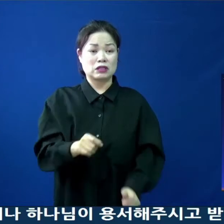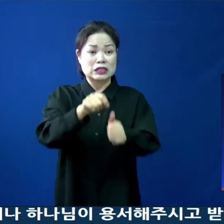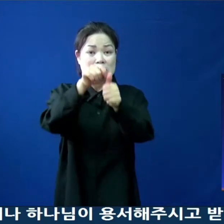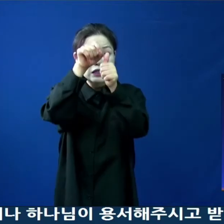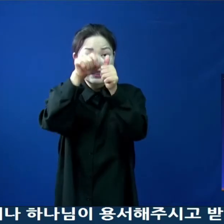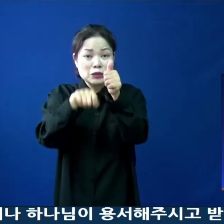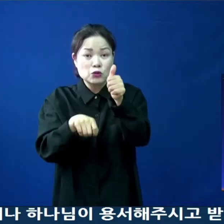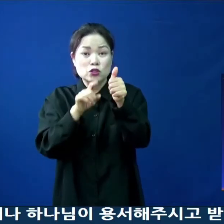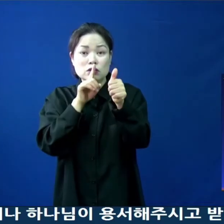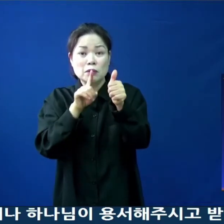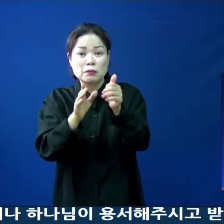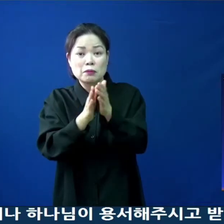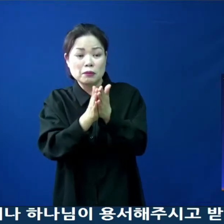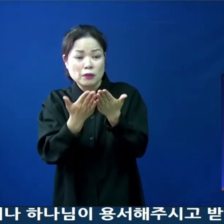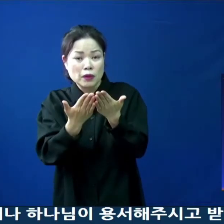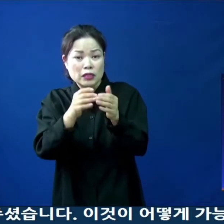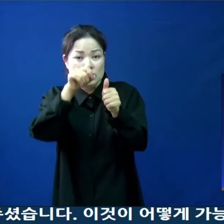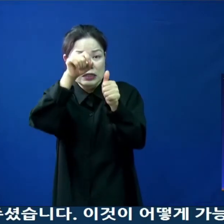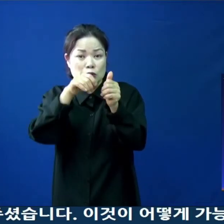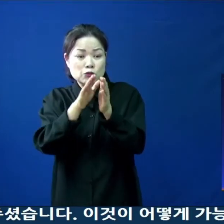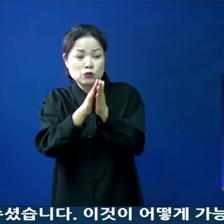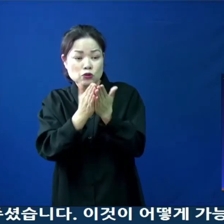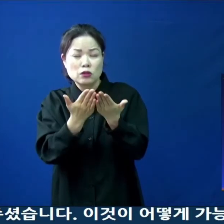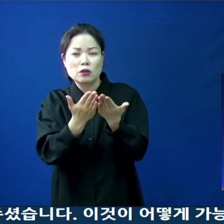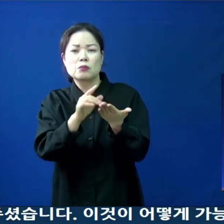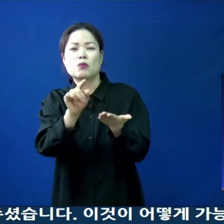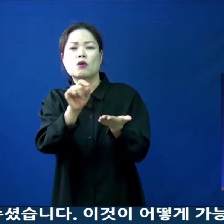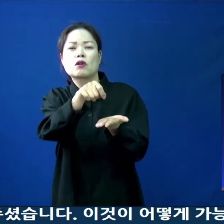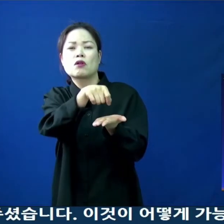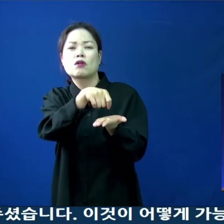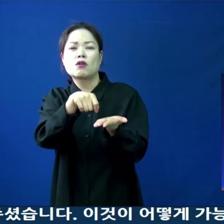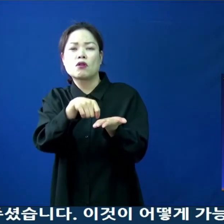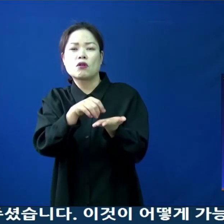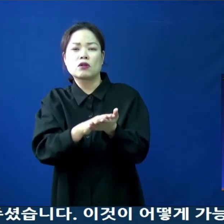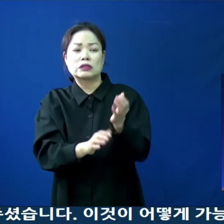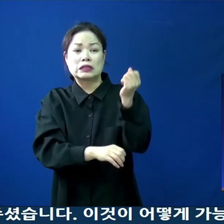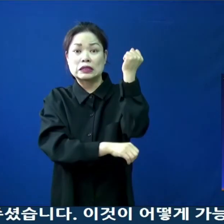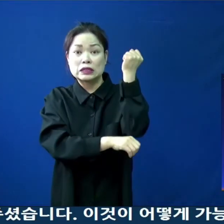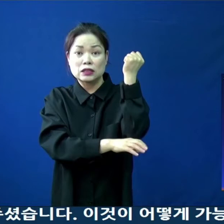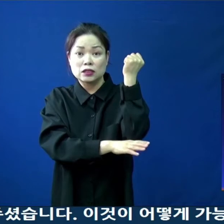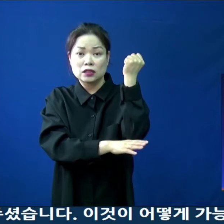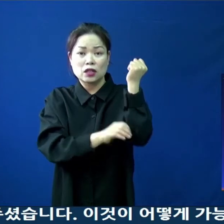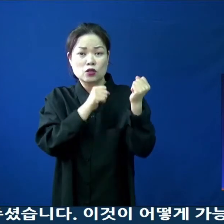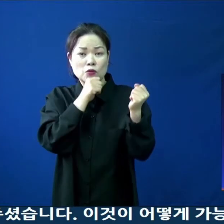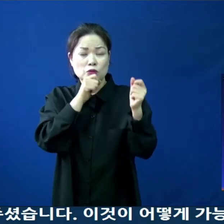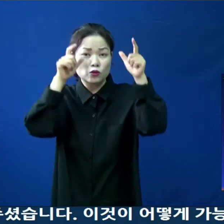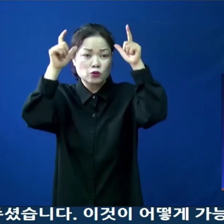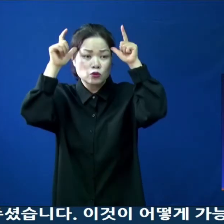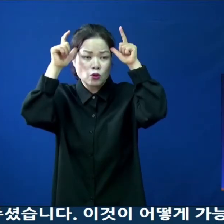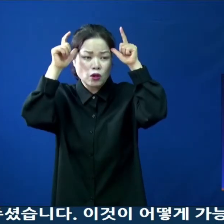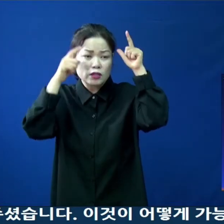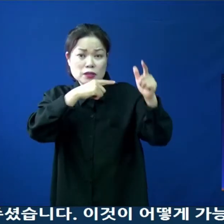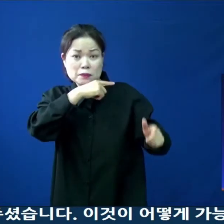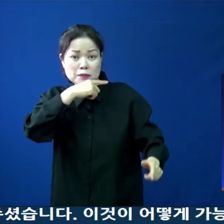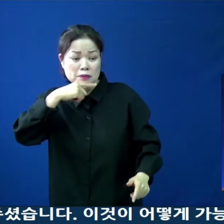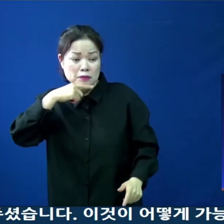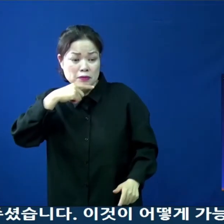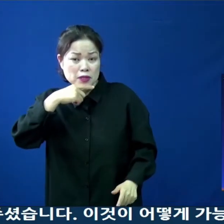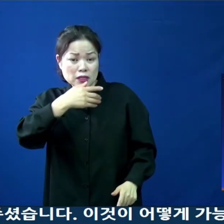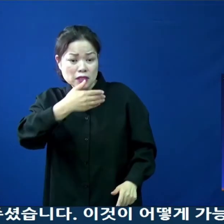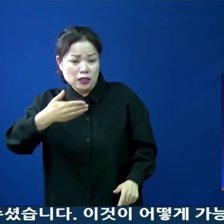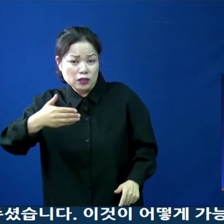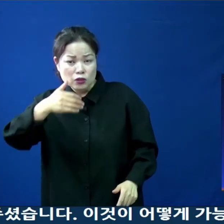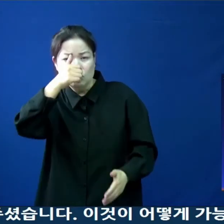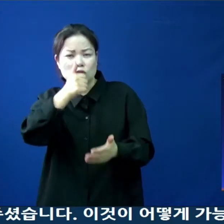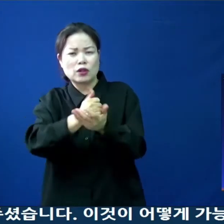그렇게 얘기해요. 히브리서 기자는 뭐라고 얘기하냐면, 근본적으로 염소나 송아지의 피가 죄를